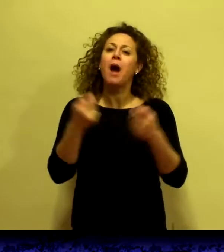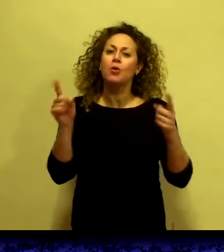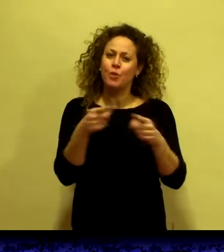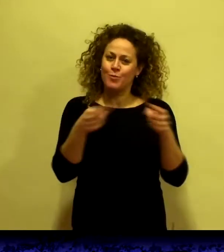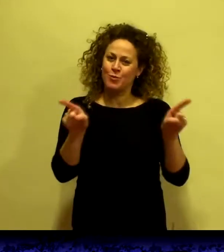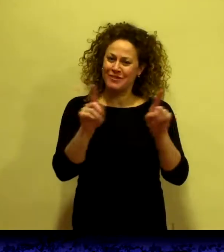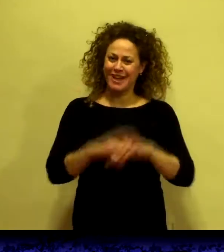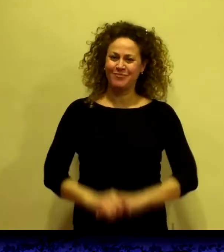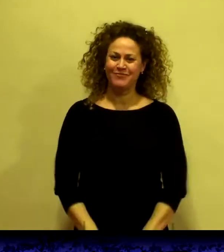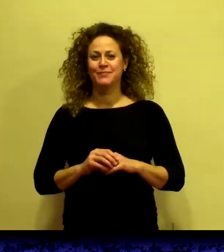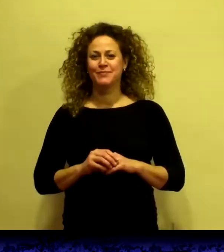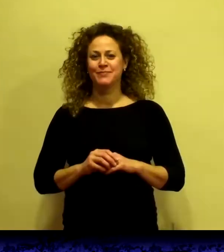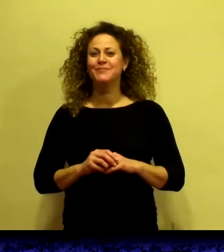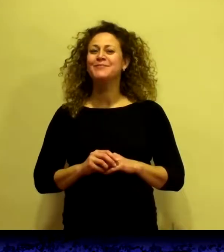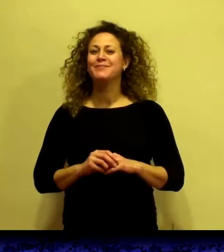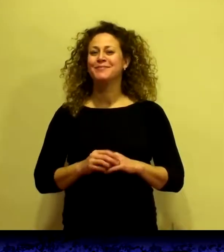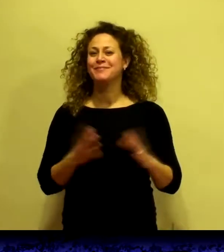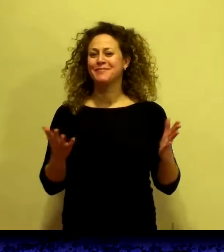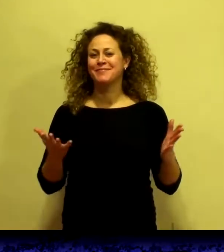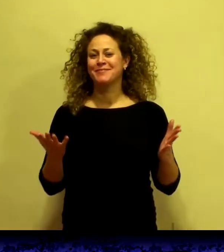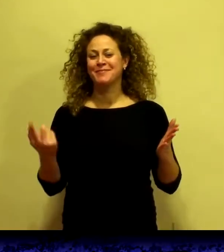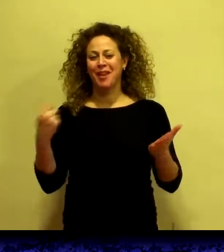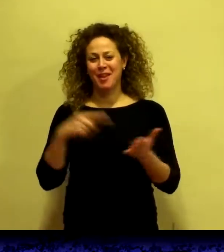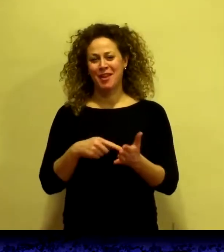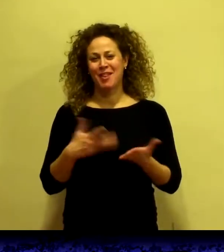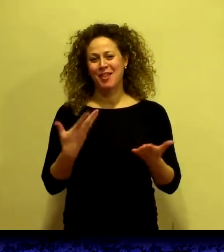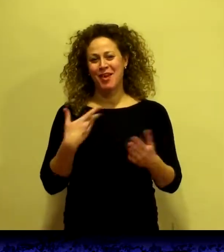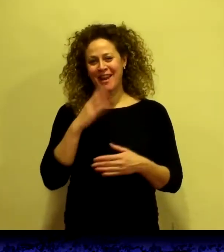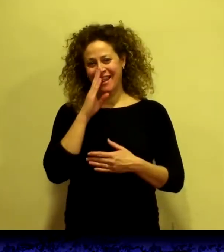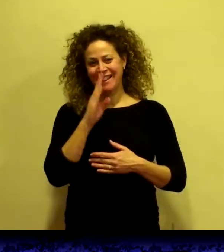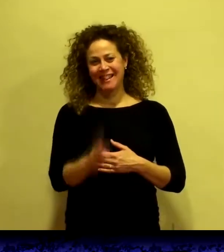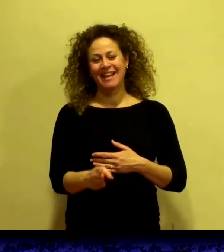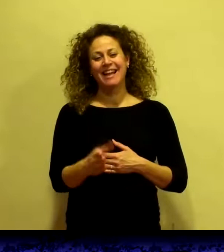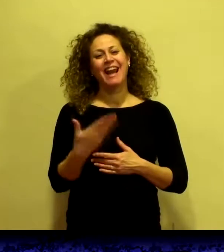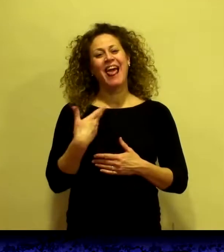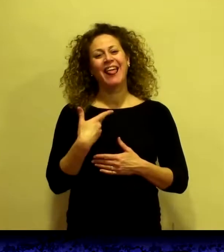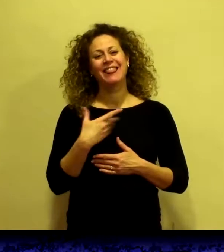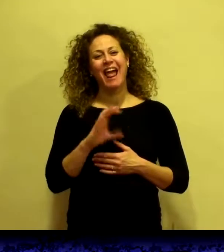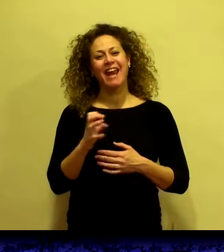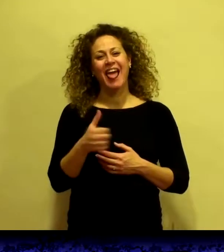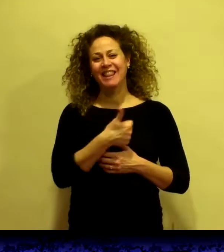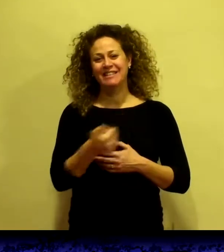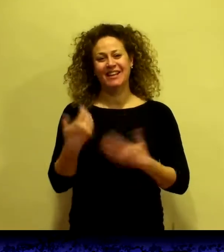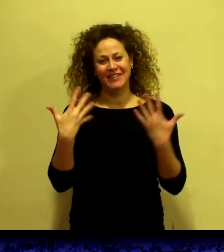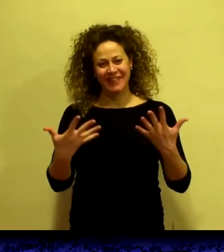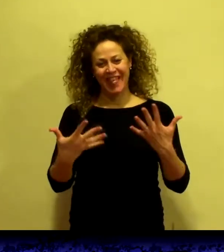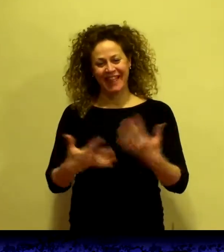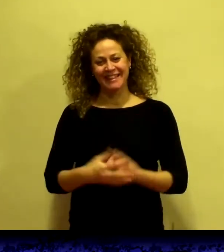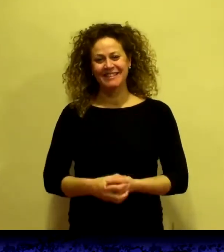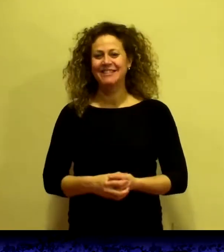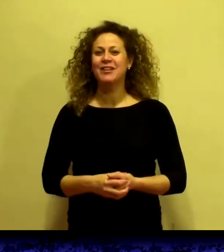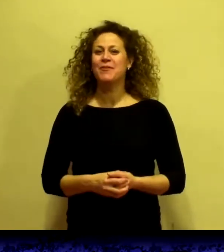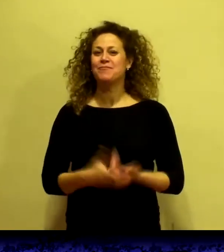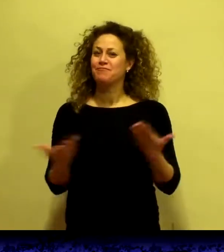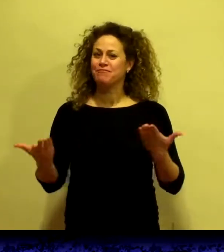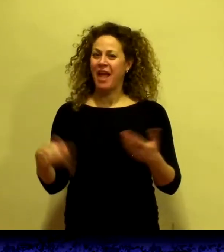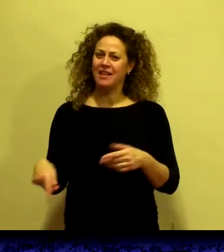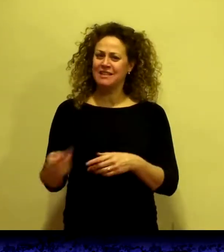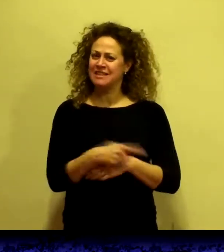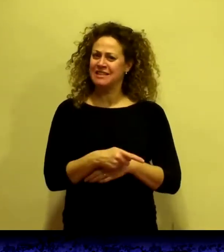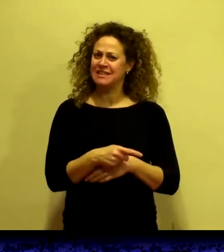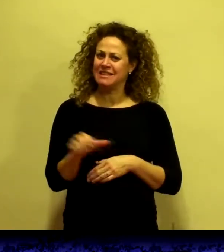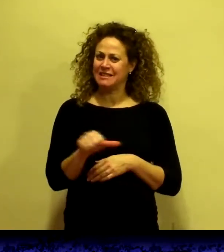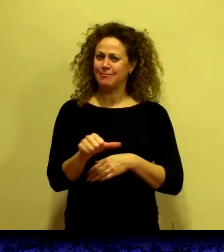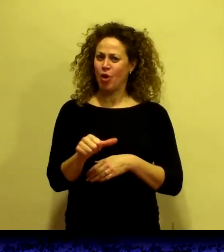musica. E eccoci in diretta. Madonna. Dai, ma hai urlato.